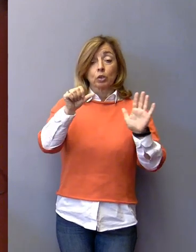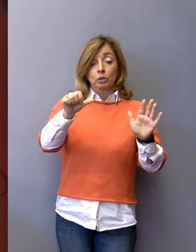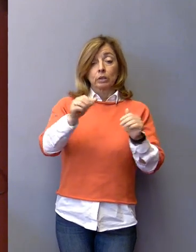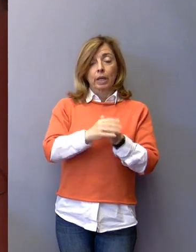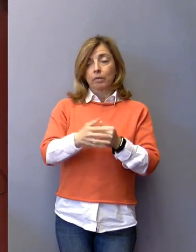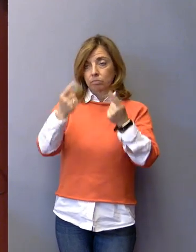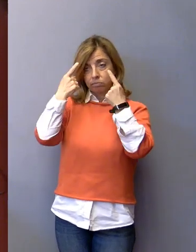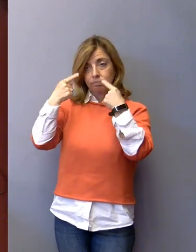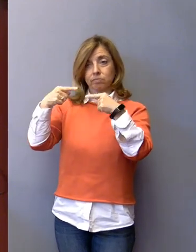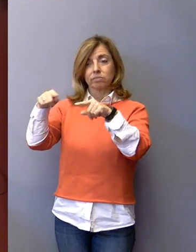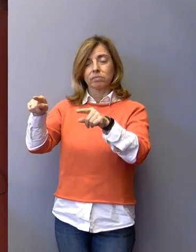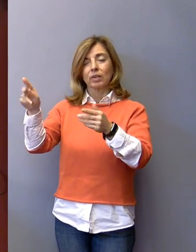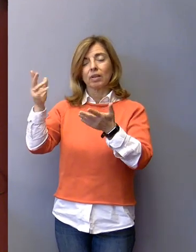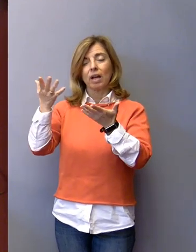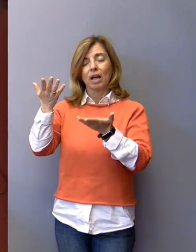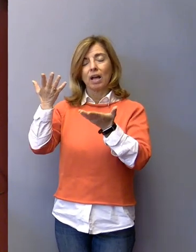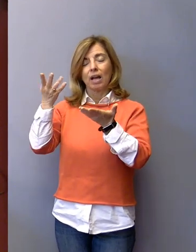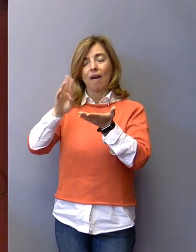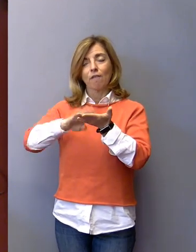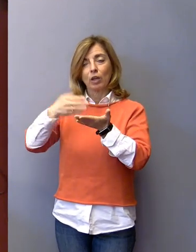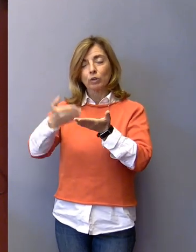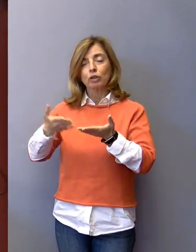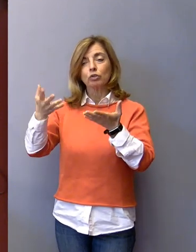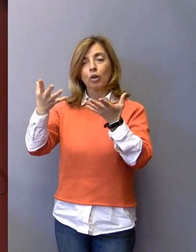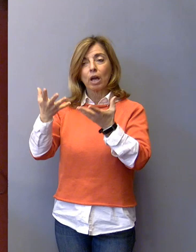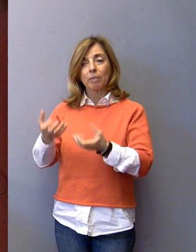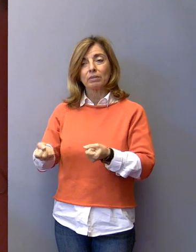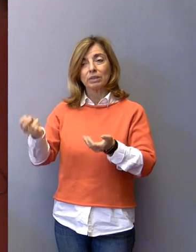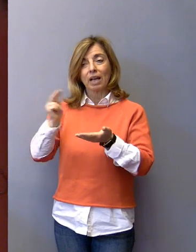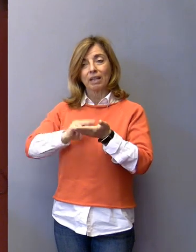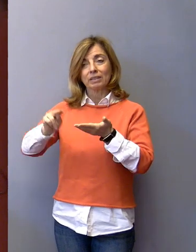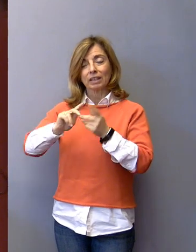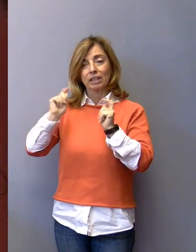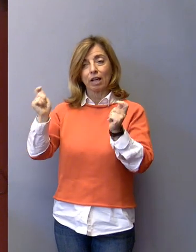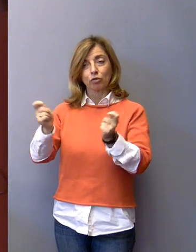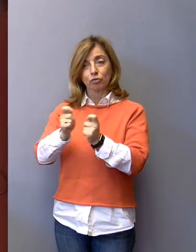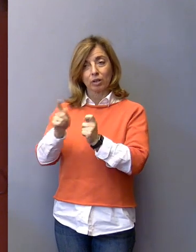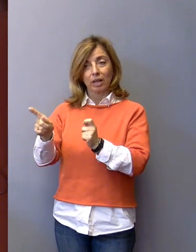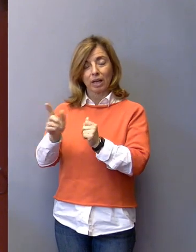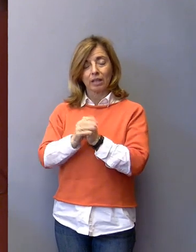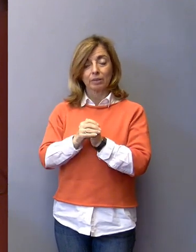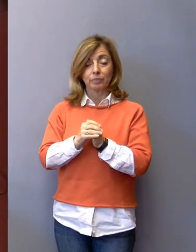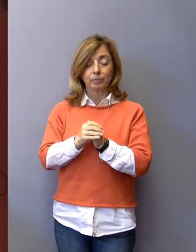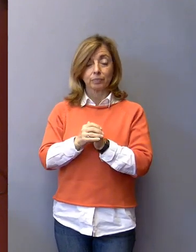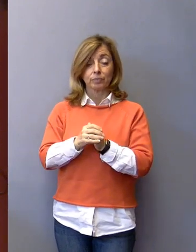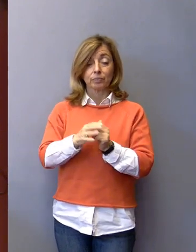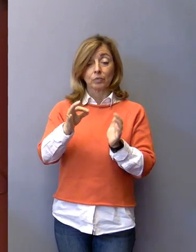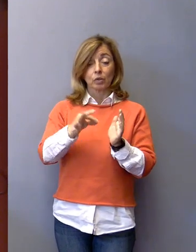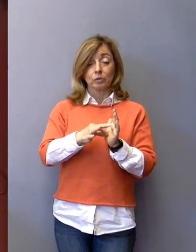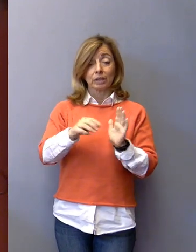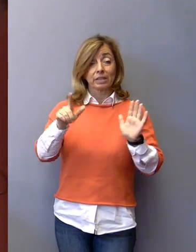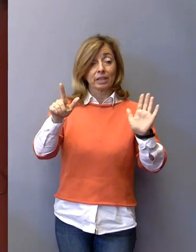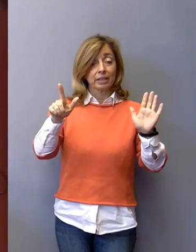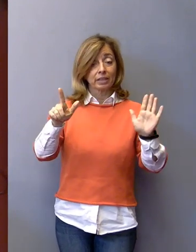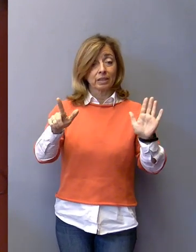rimetto la valutazione di ammissibilità al segretario generale prima di esprimermi lo dg numero 7